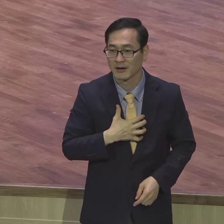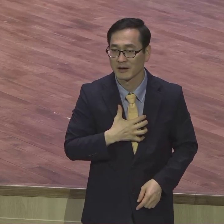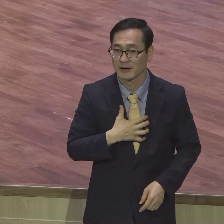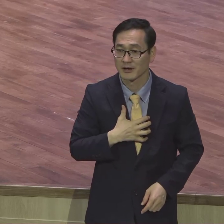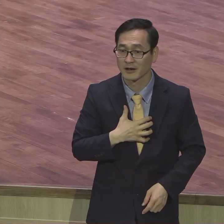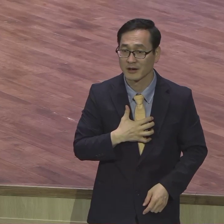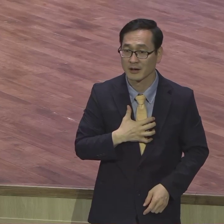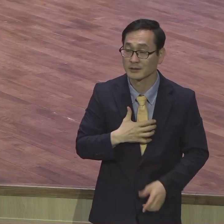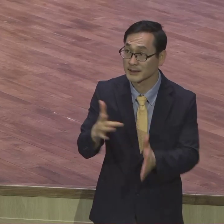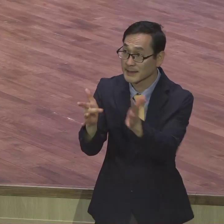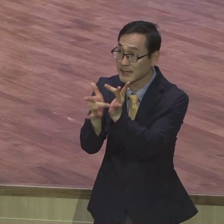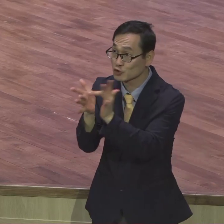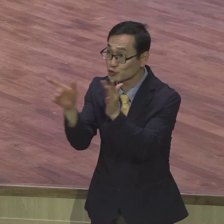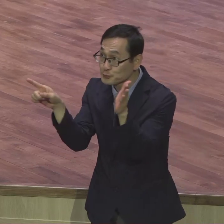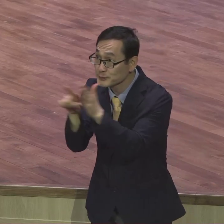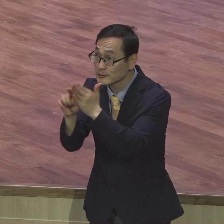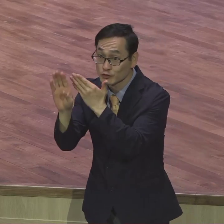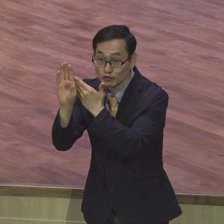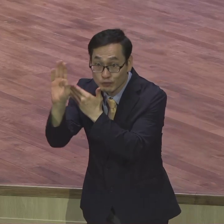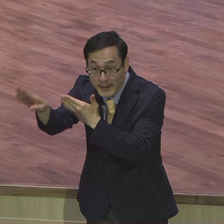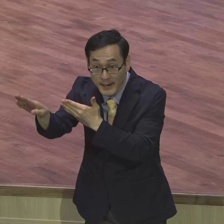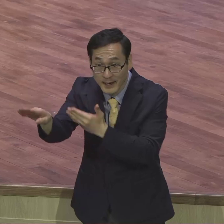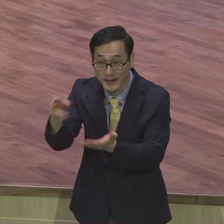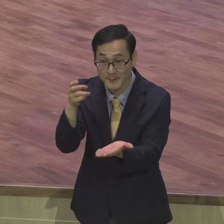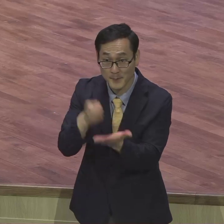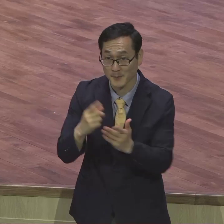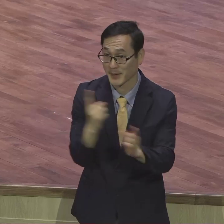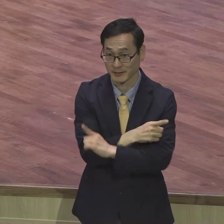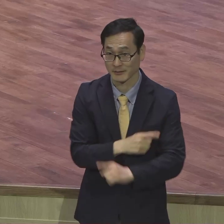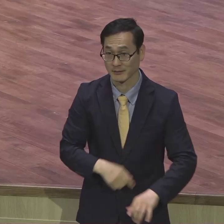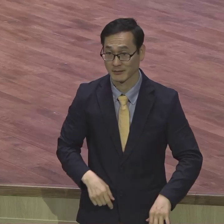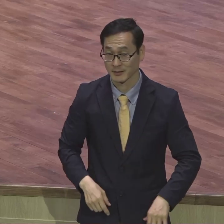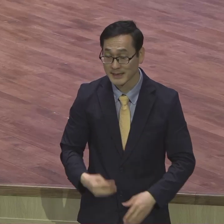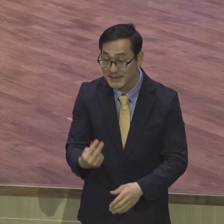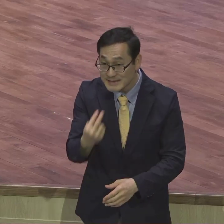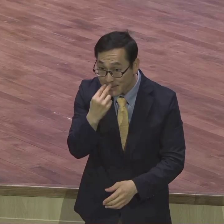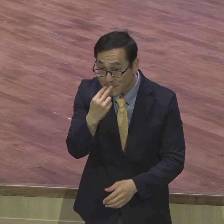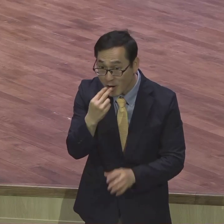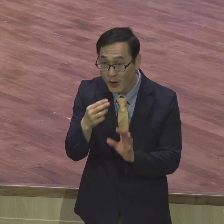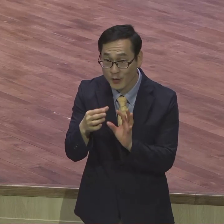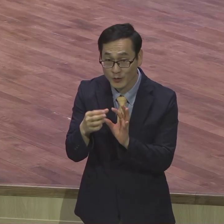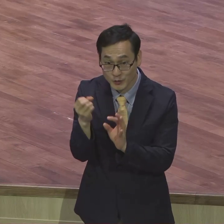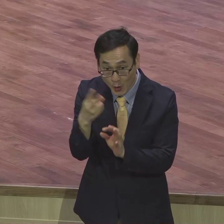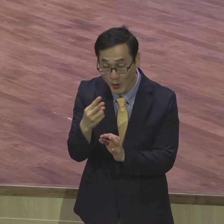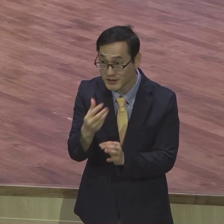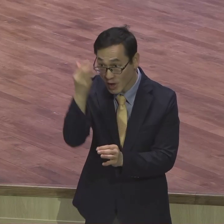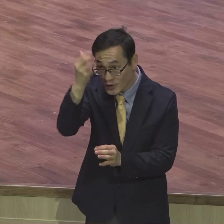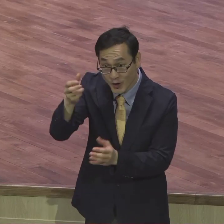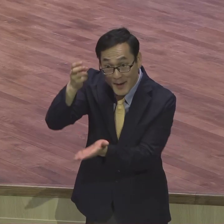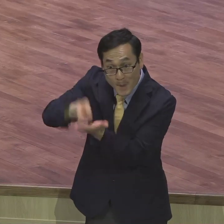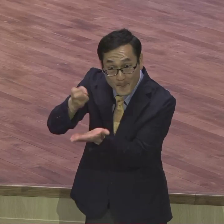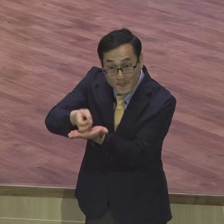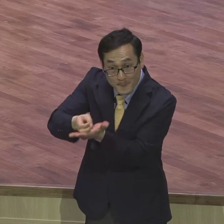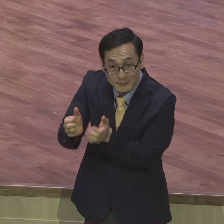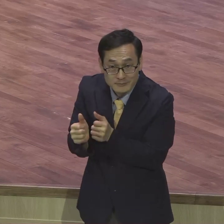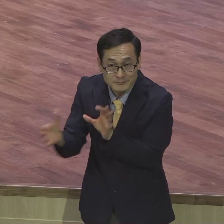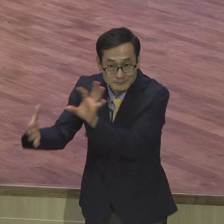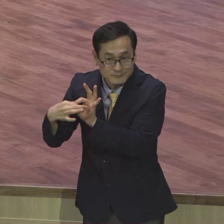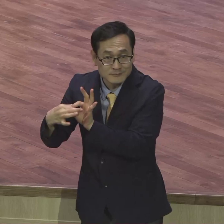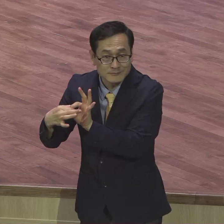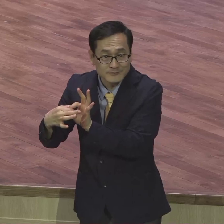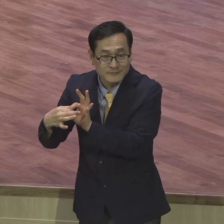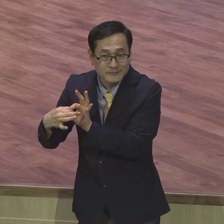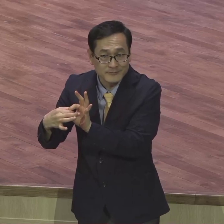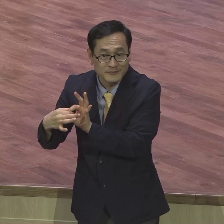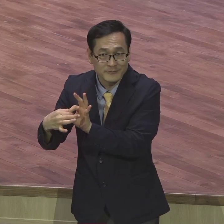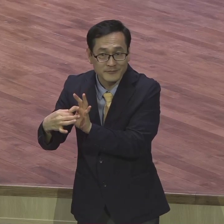예수 믿는 순간에 법이 달라져서 생명과 성의 법으로 다세신다고 아멘 생명과